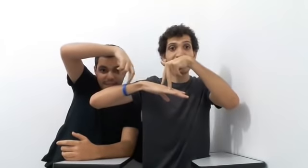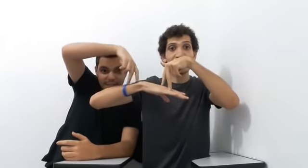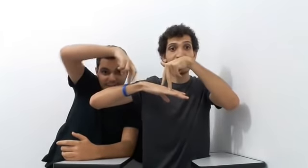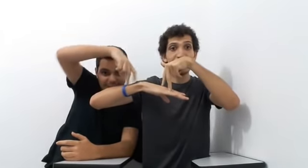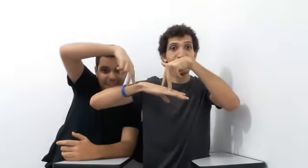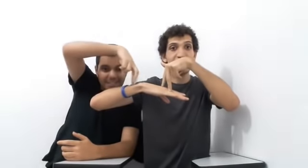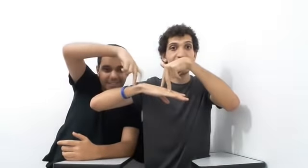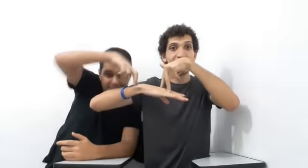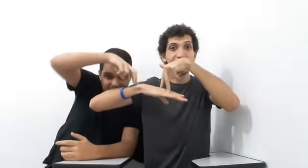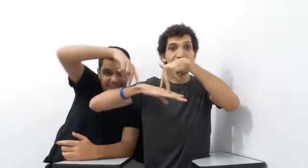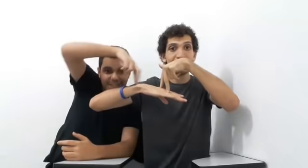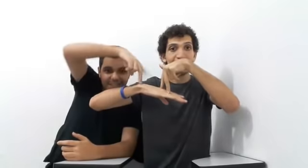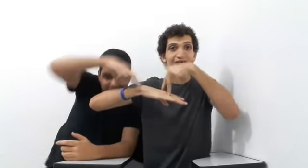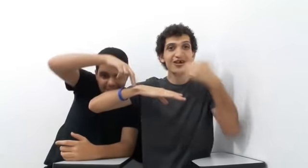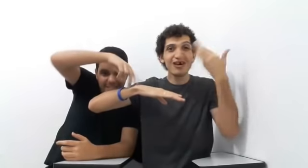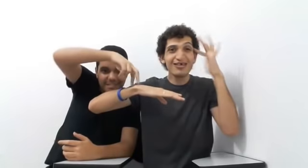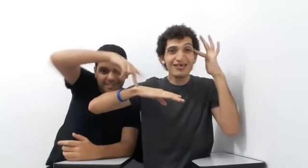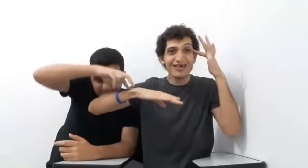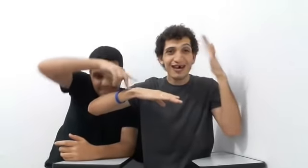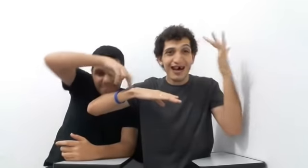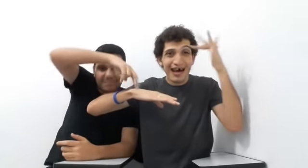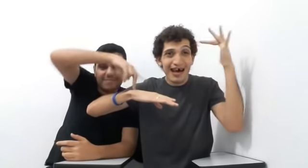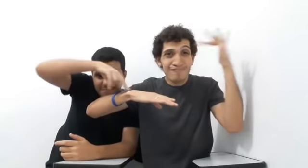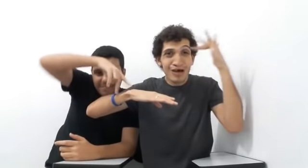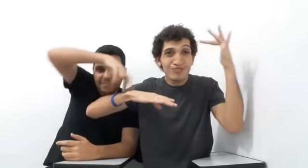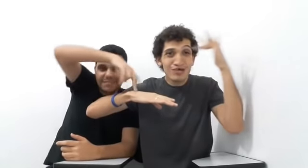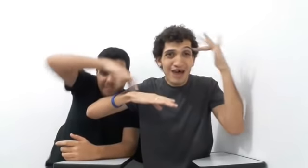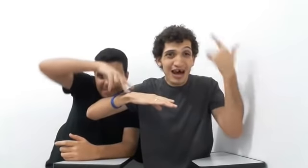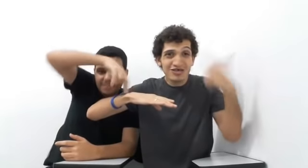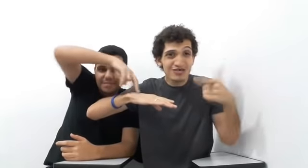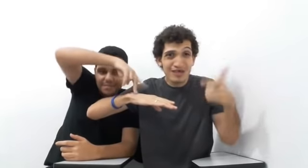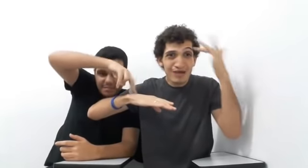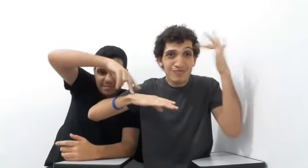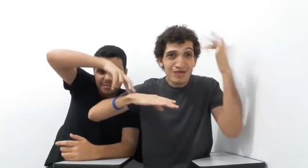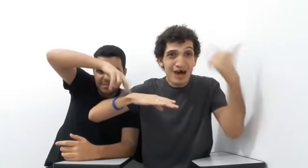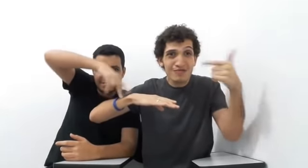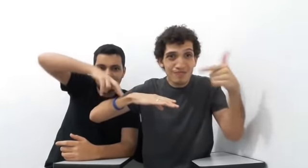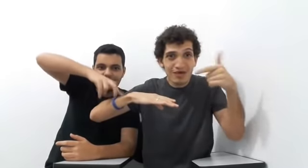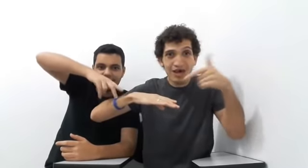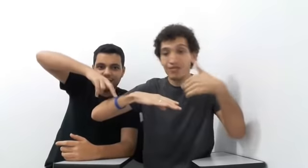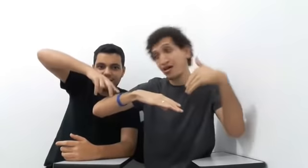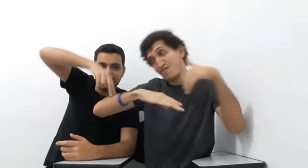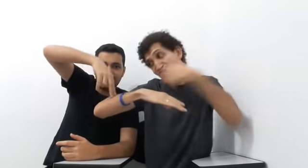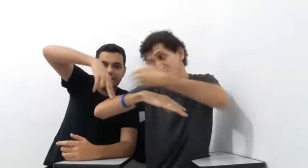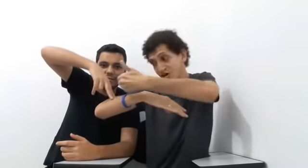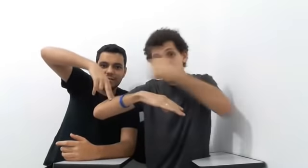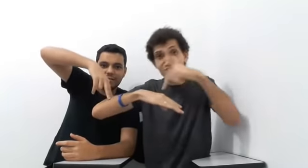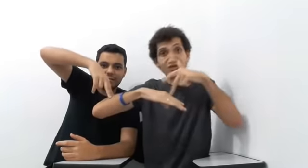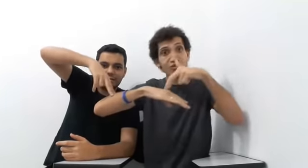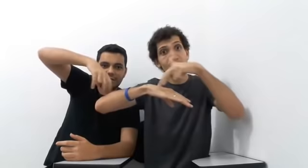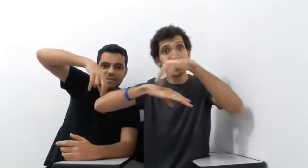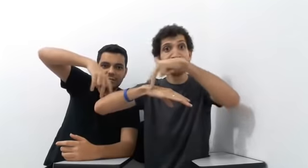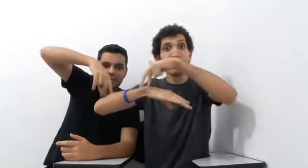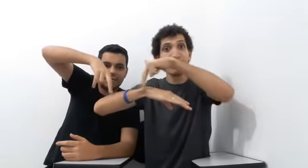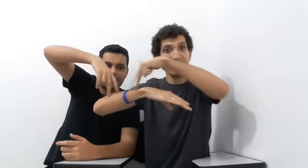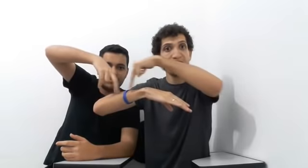só ele venha. É imaturidade, né? Maturidade não tem, né? Deixa ele vir e eu também vou até ele,